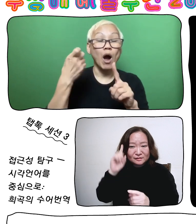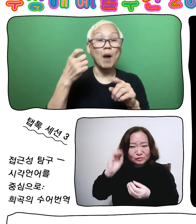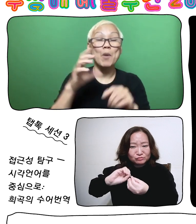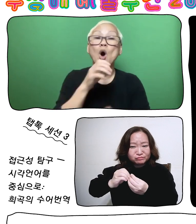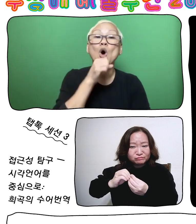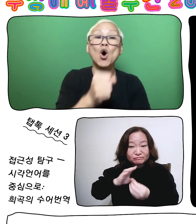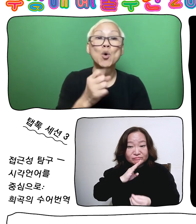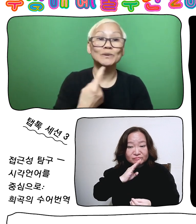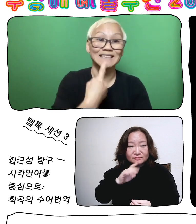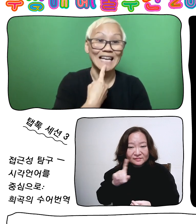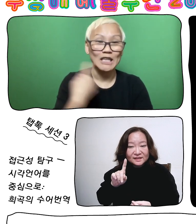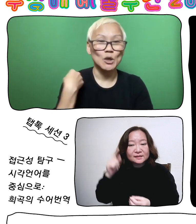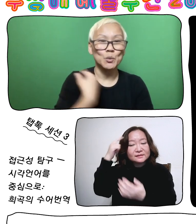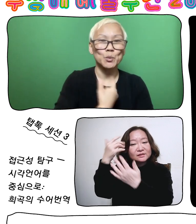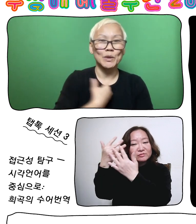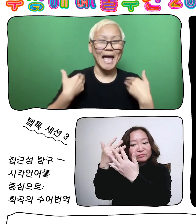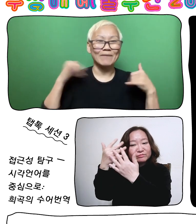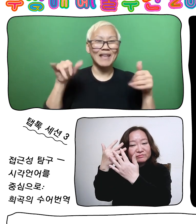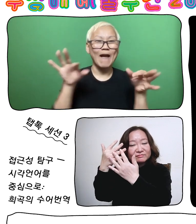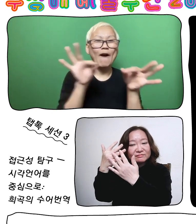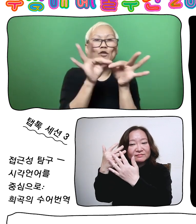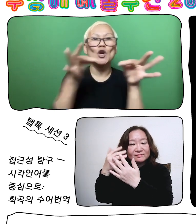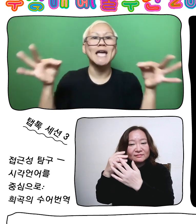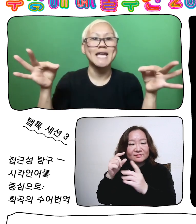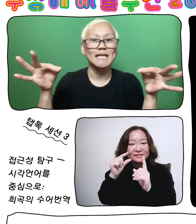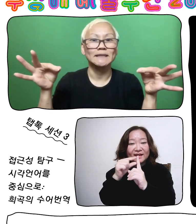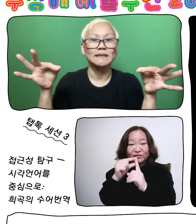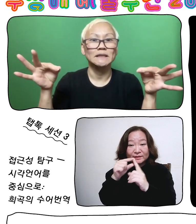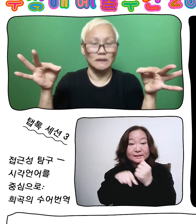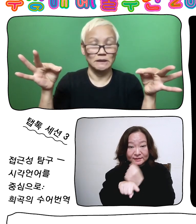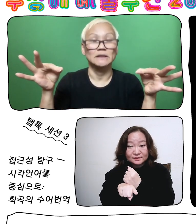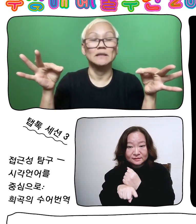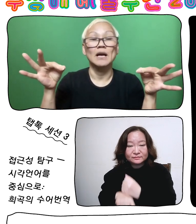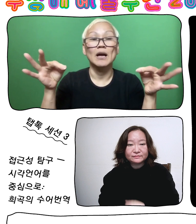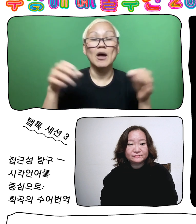우리는 그 의미를 상상할 수 있어요.